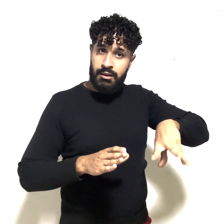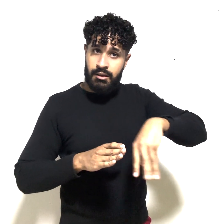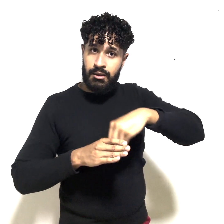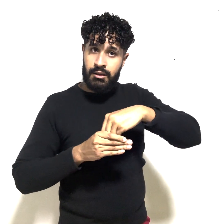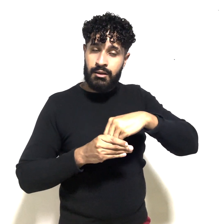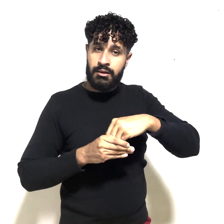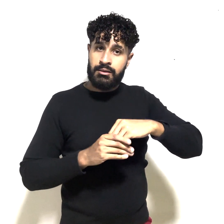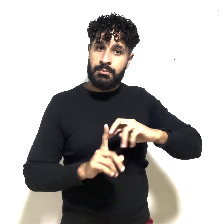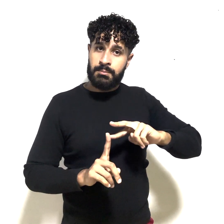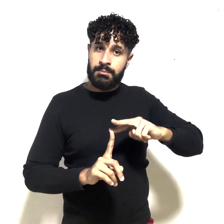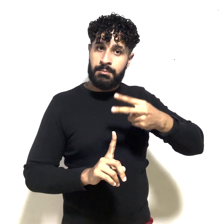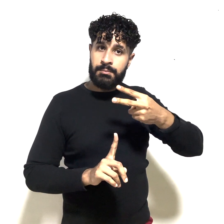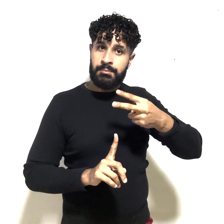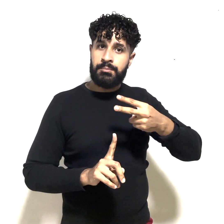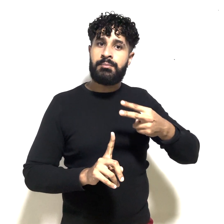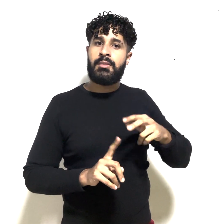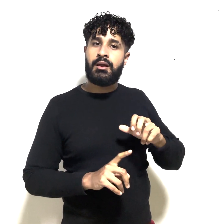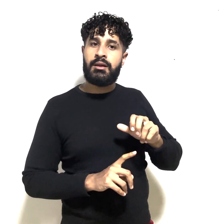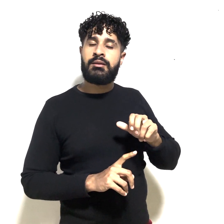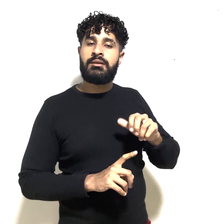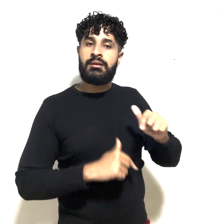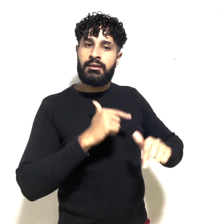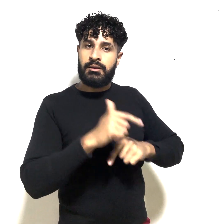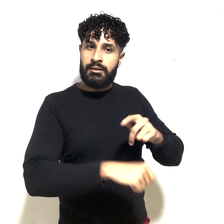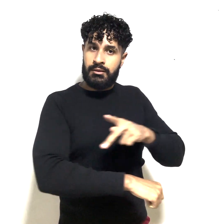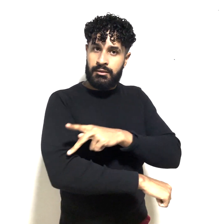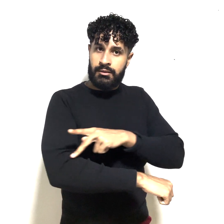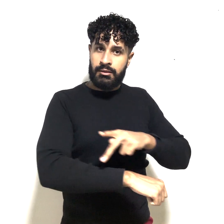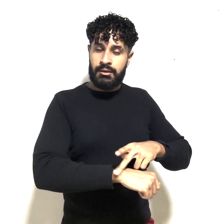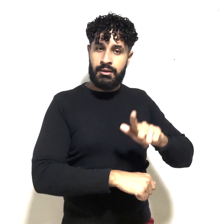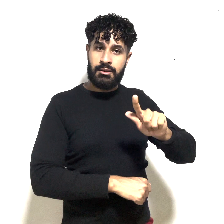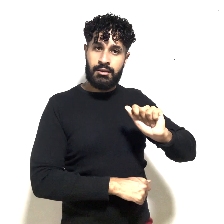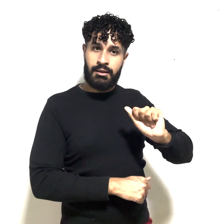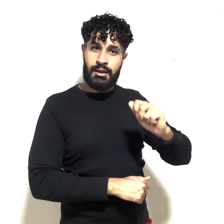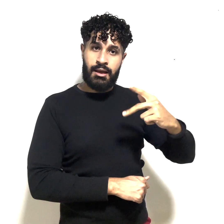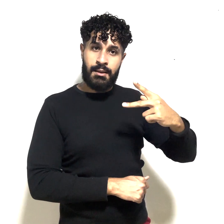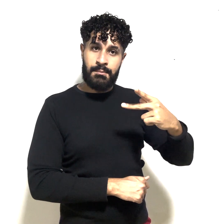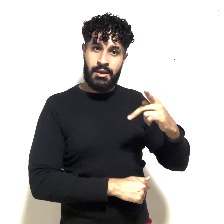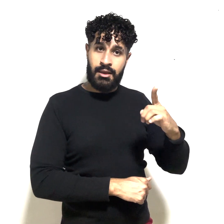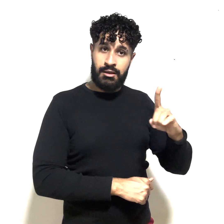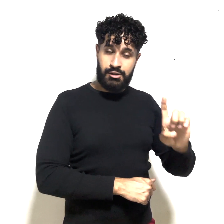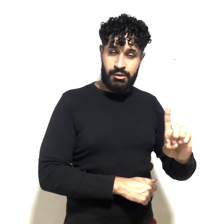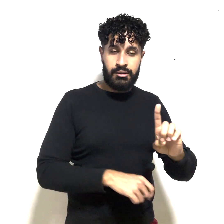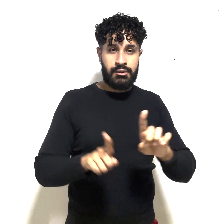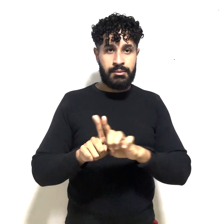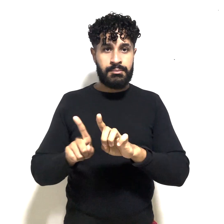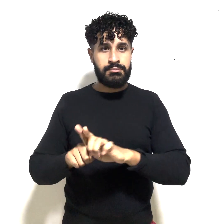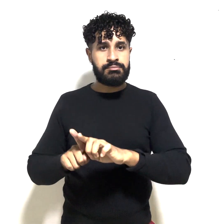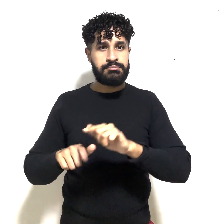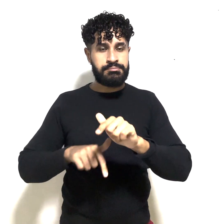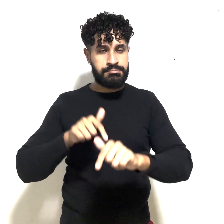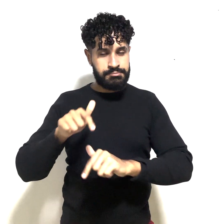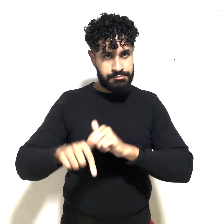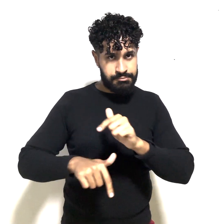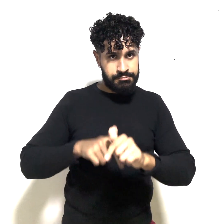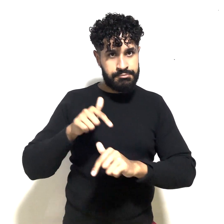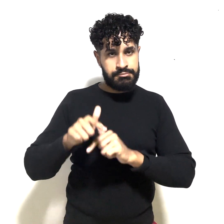gratificação de atividade pedagógica gaped e da gratificação de atividade de suporte